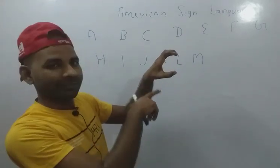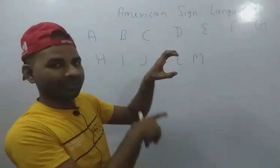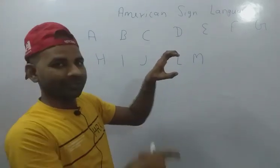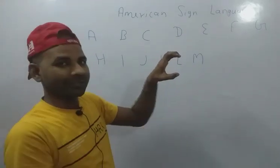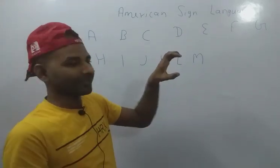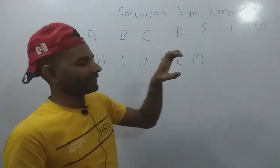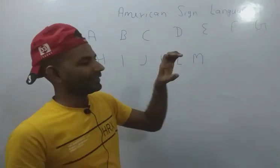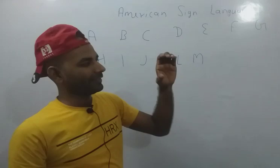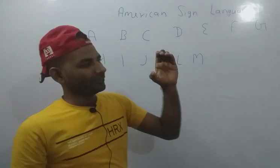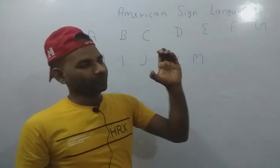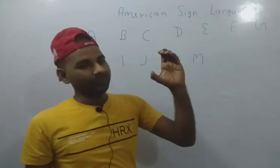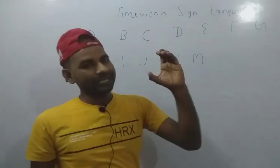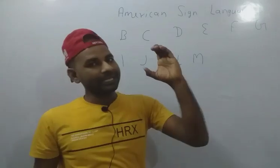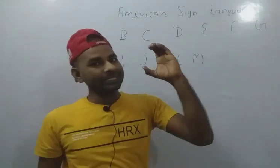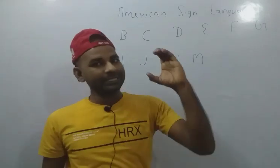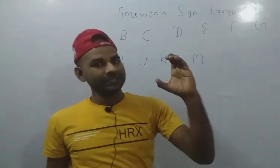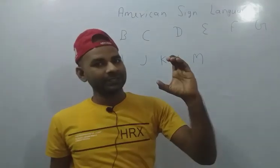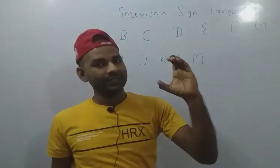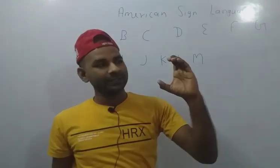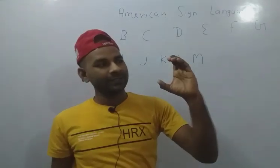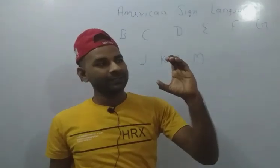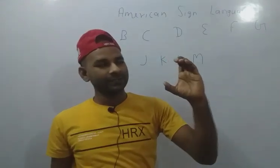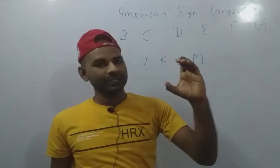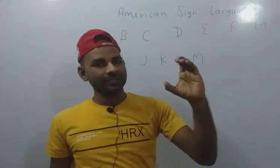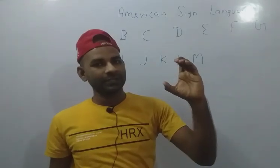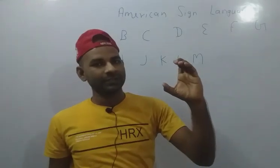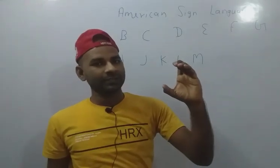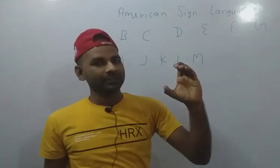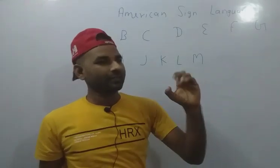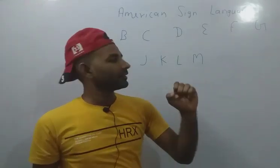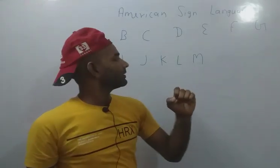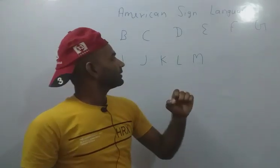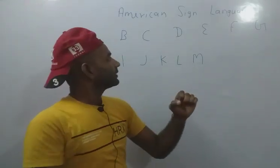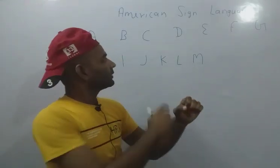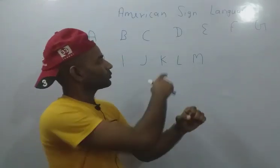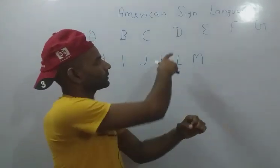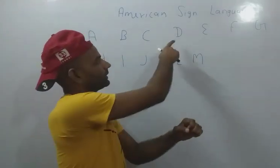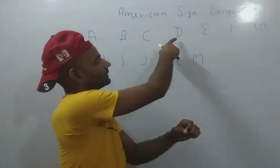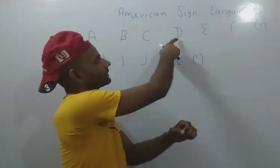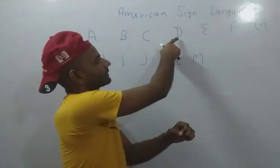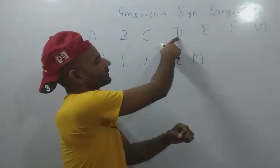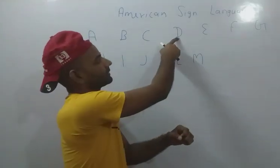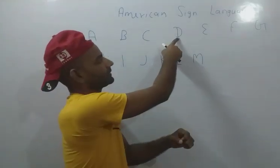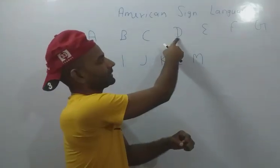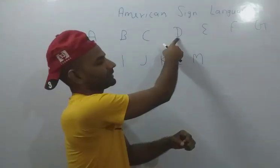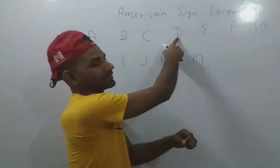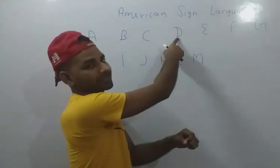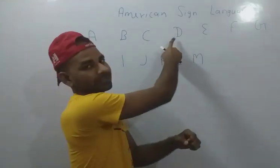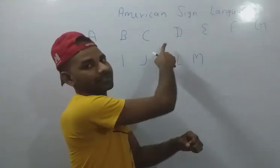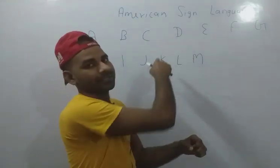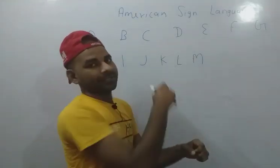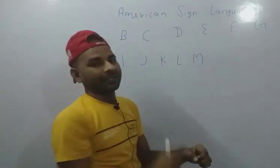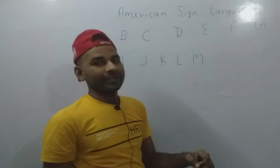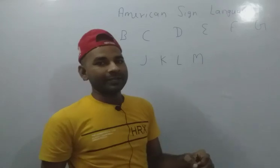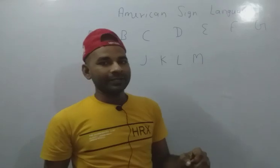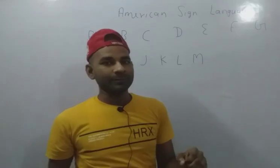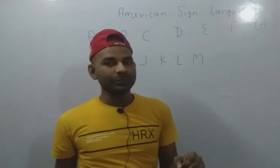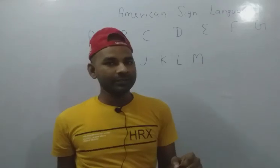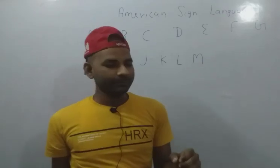ना? तो ए इस तरह से, सी, और उसके बाद डी। अब डी बनाने